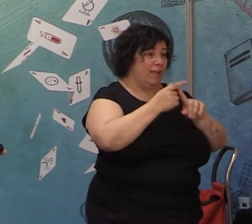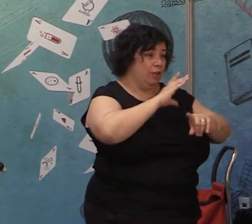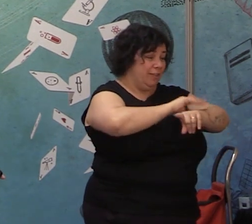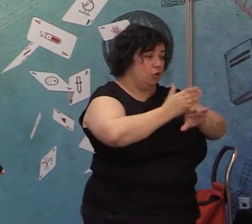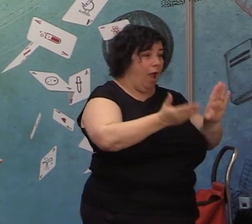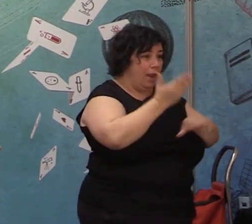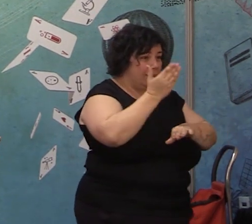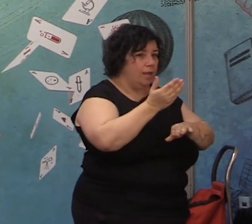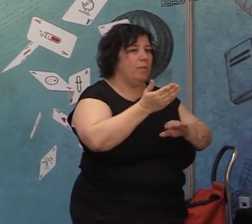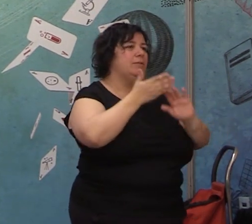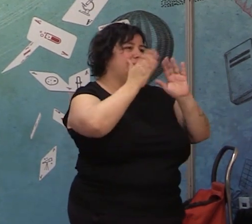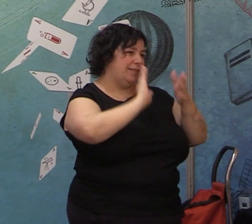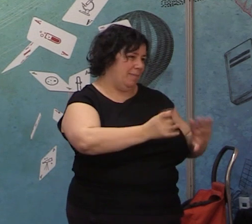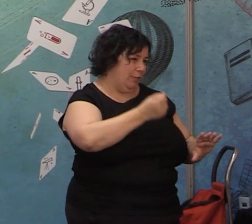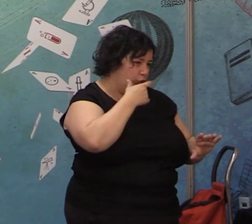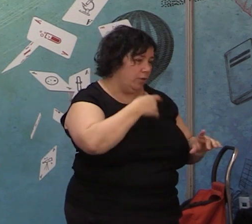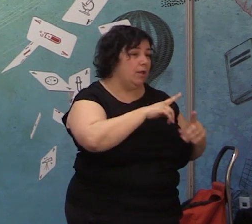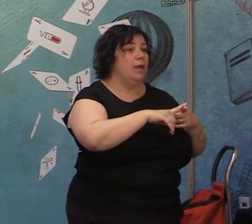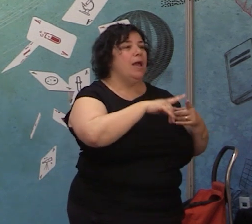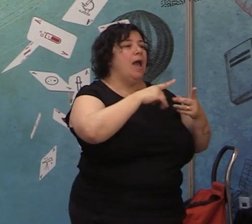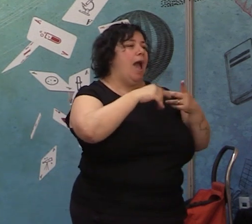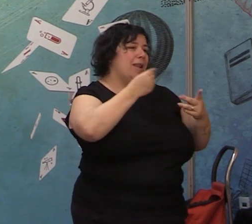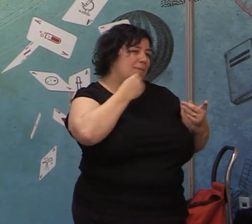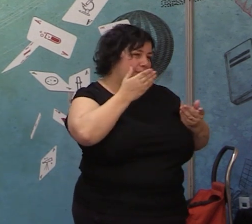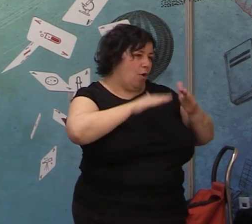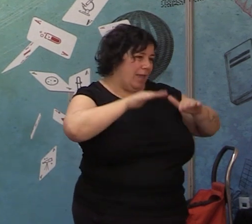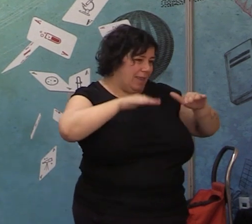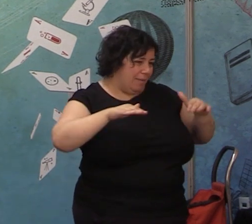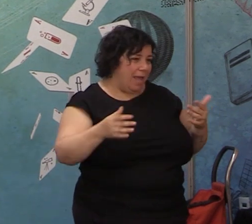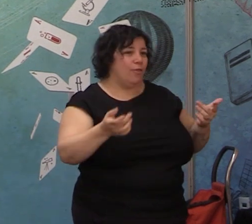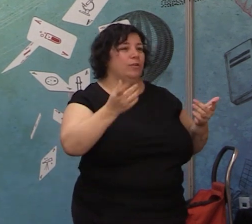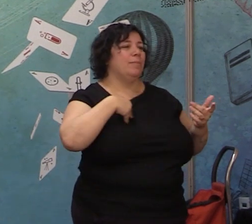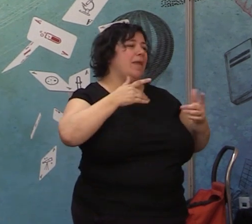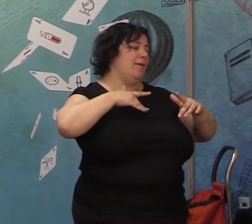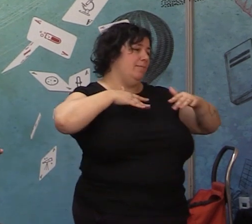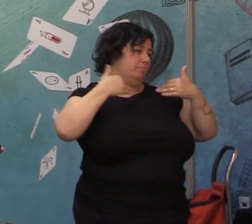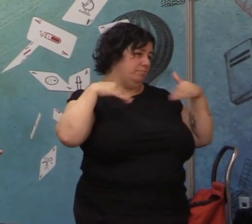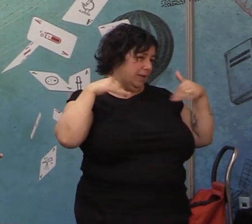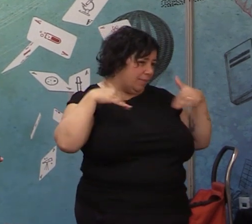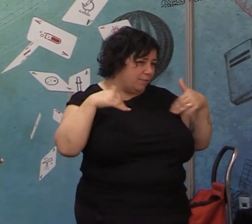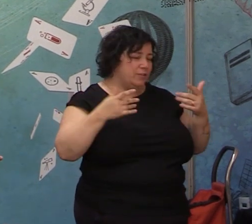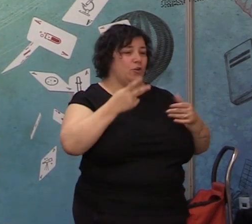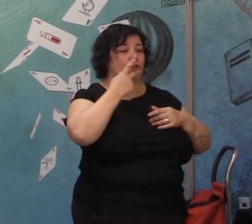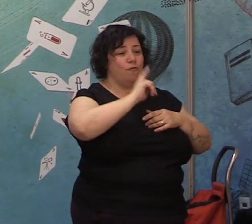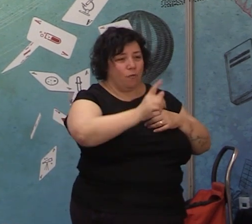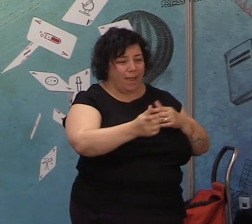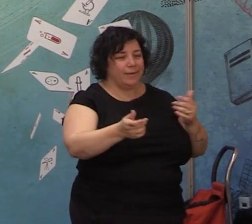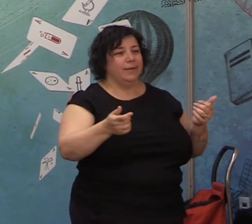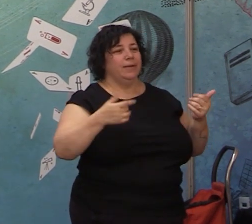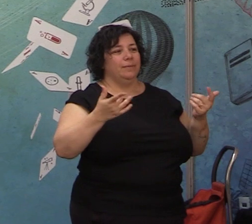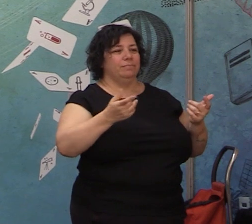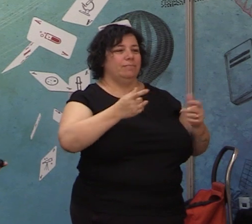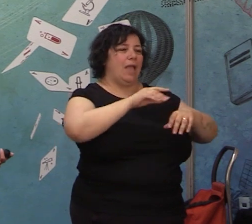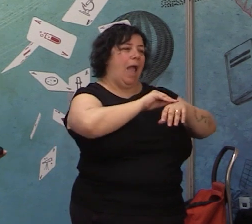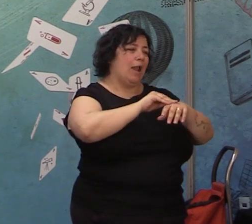hipertensión, tratarla, alimentación equilibrada, dieta cardiosaludable, ejercicio físico, no fumar, el